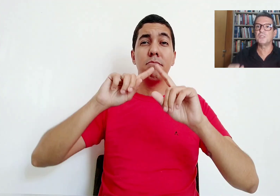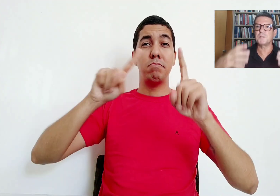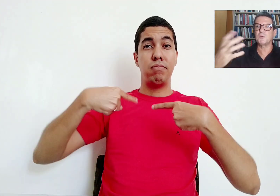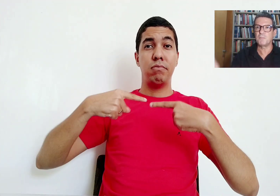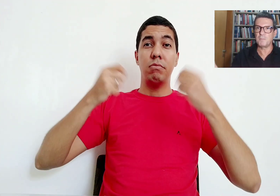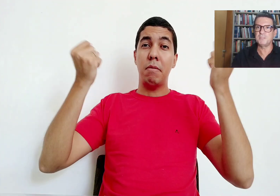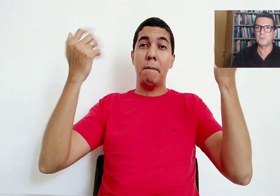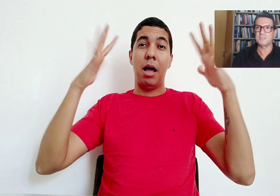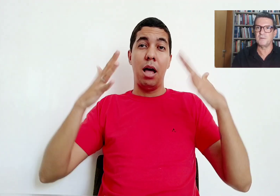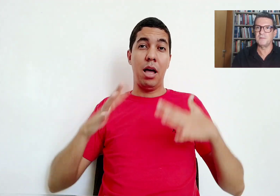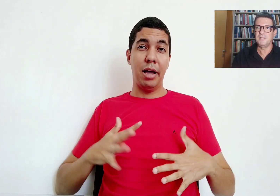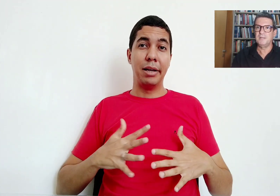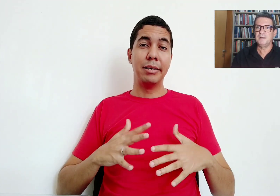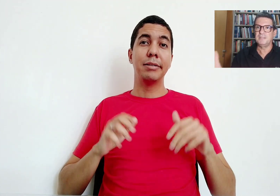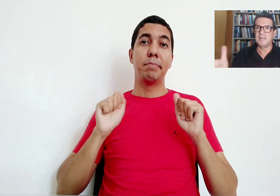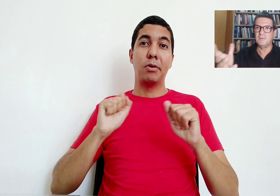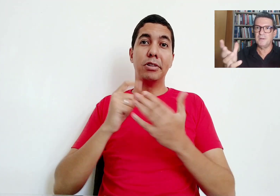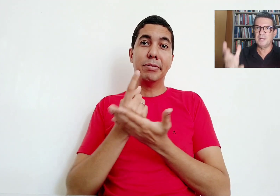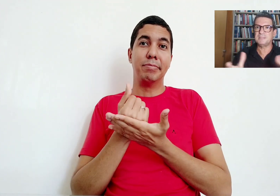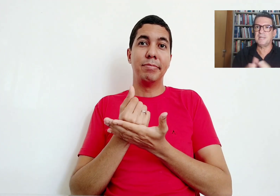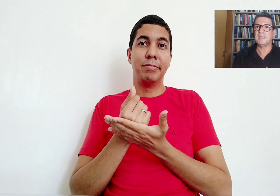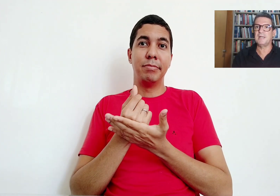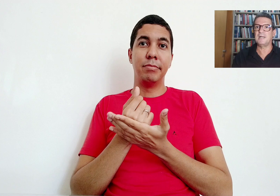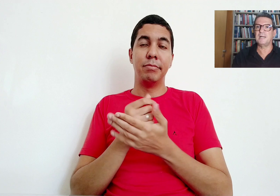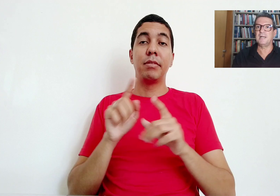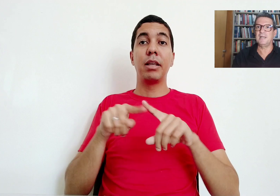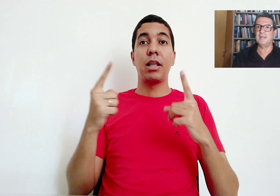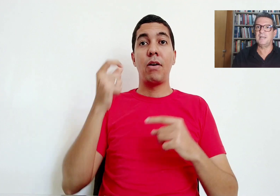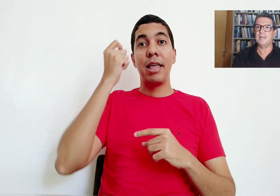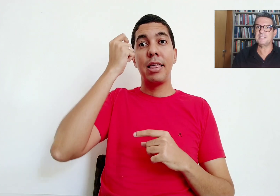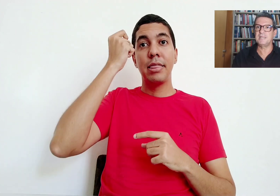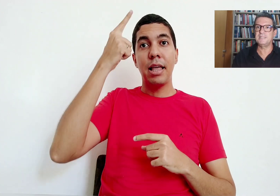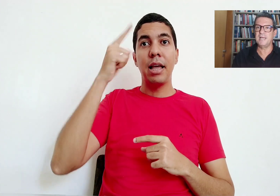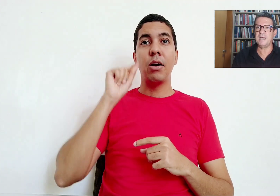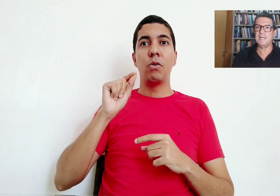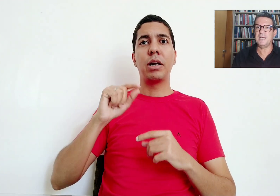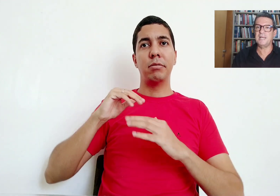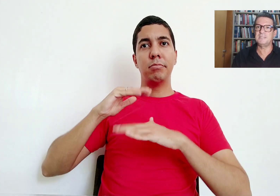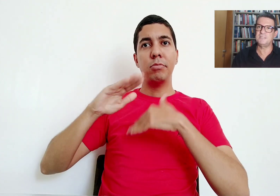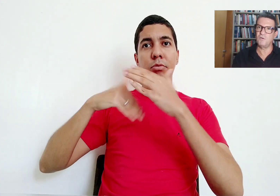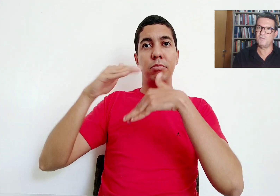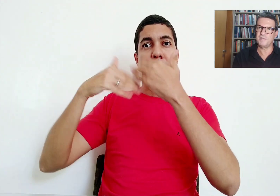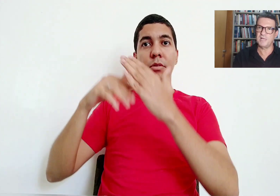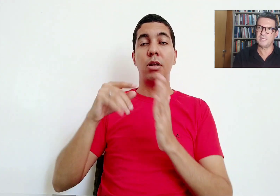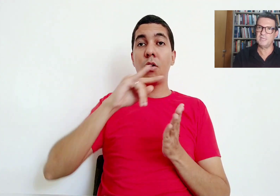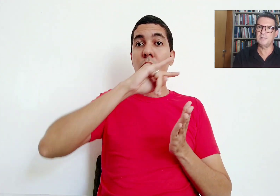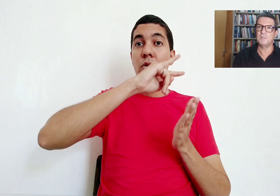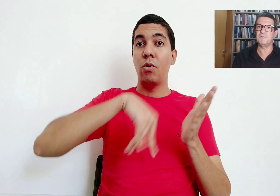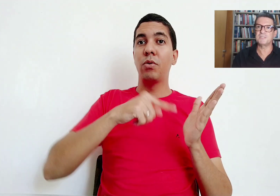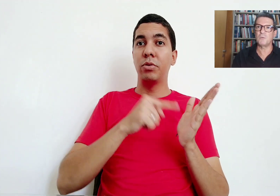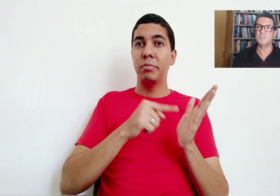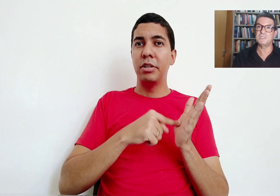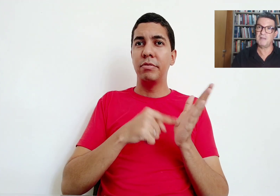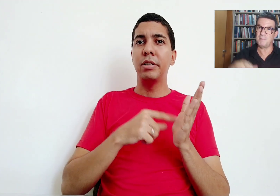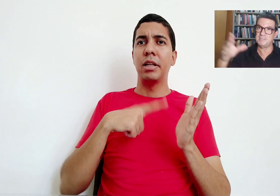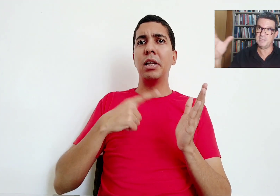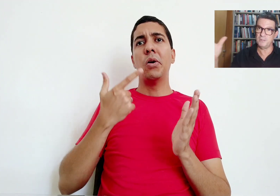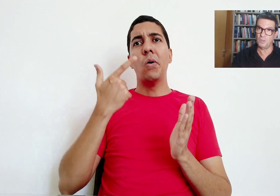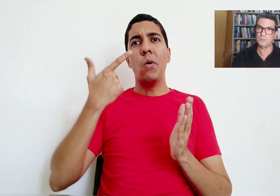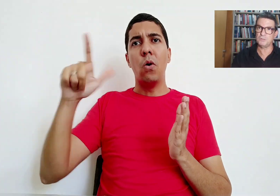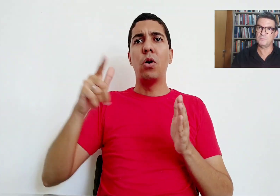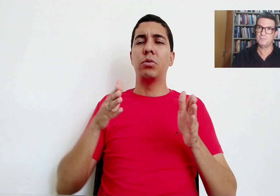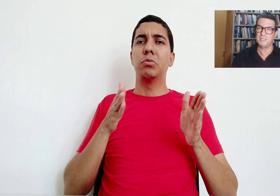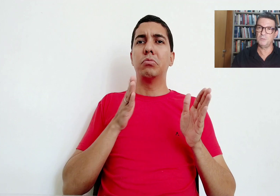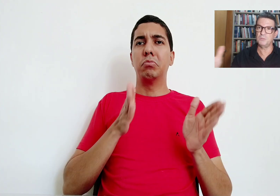as condições para a sua própria destruição. Então, essa ideia é desenvolvida aqui no Manifesto Comunista, vai aparecer